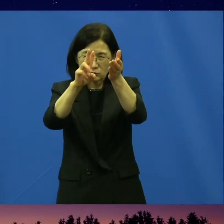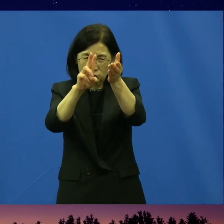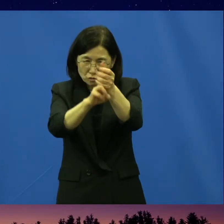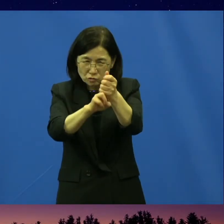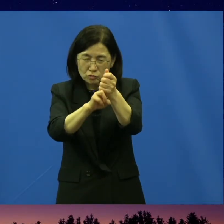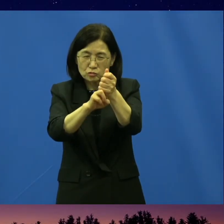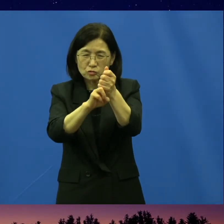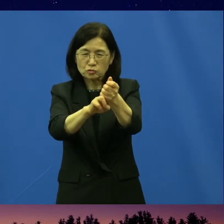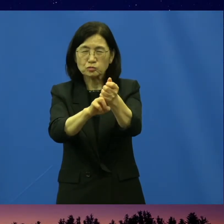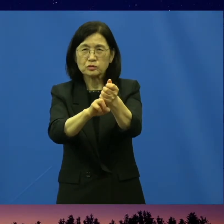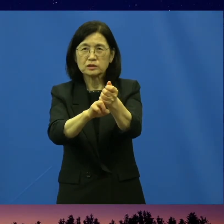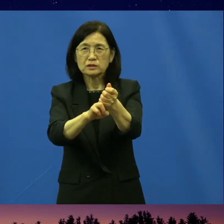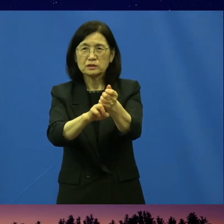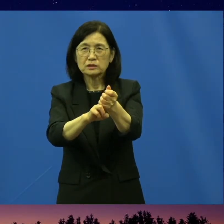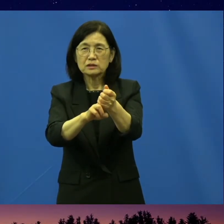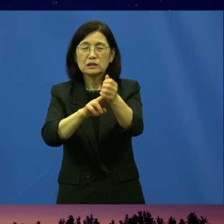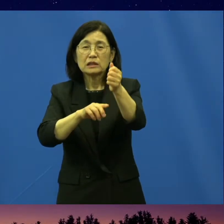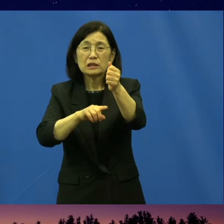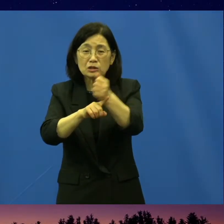다 두려움으로부터 온 것입니다.